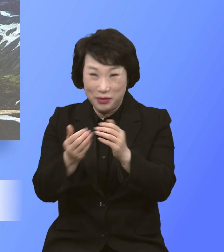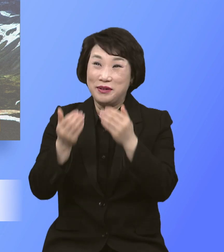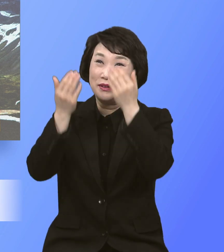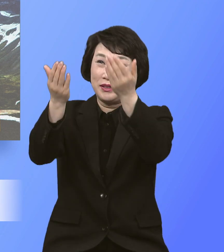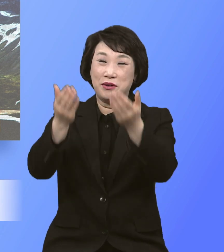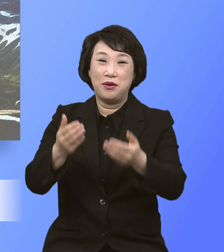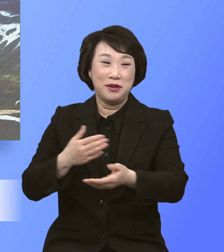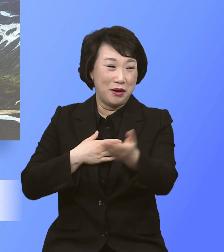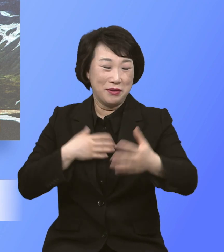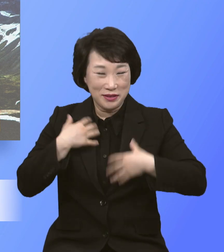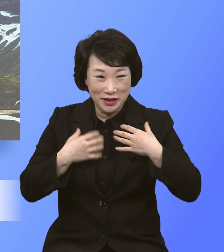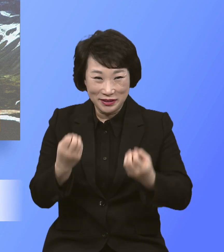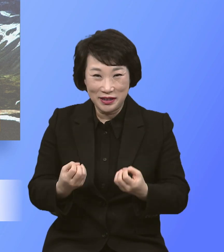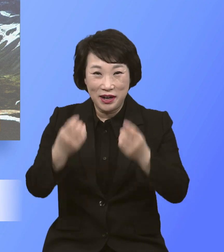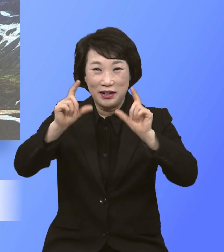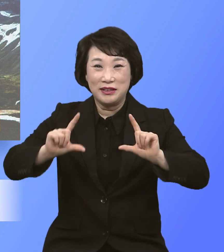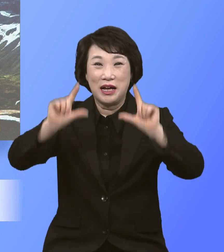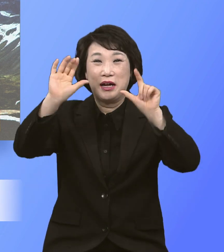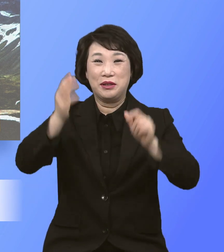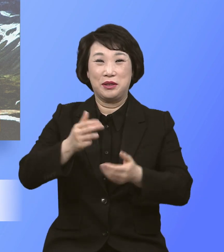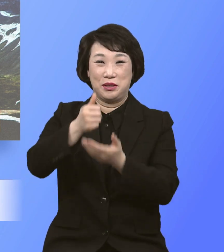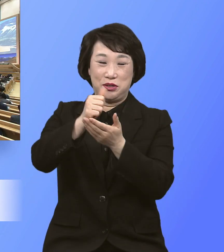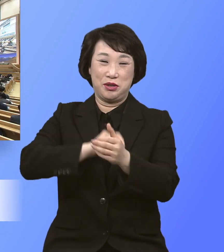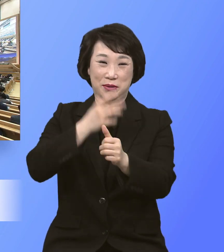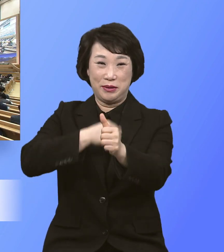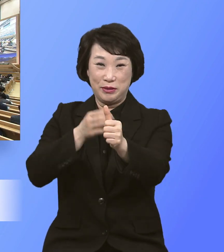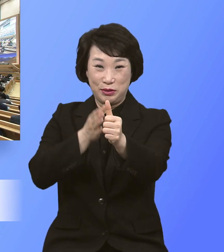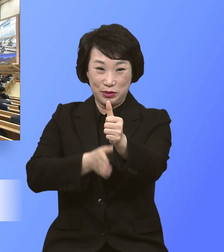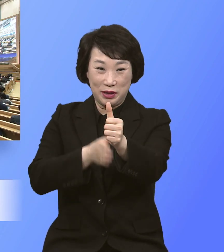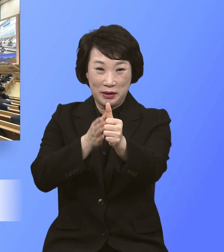최고의 절기가 되기를 주님의 이름으로 축원합니다.